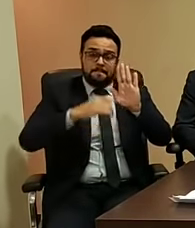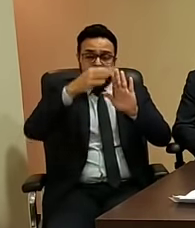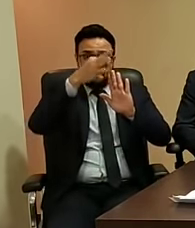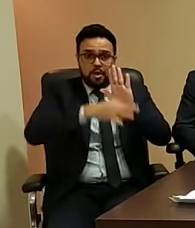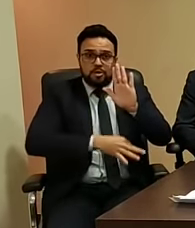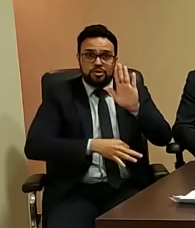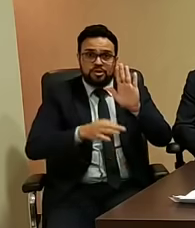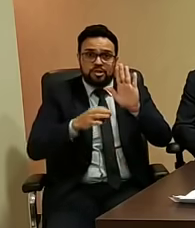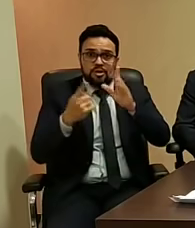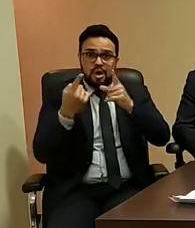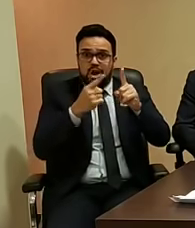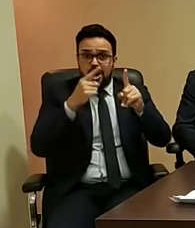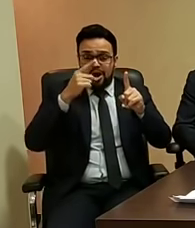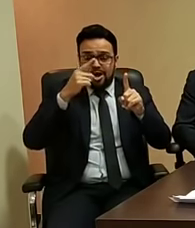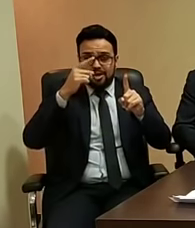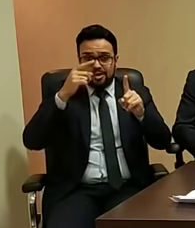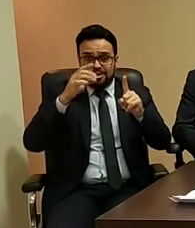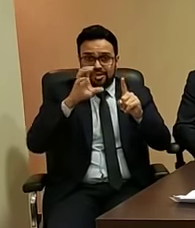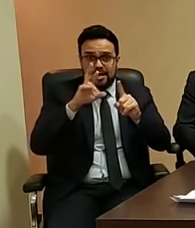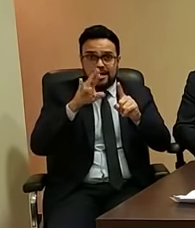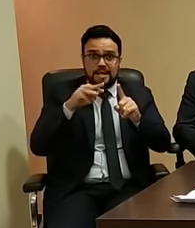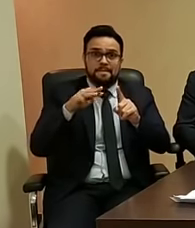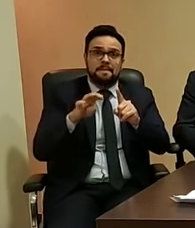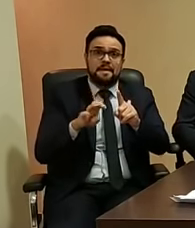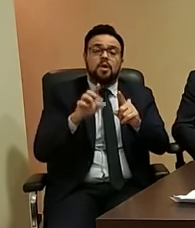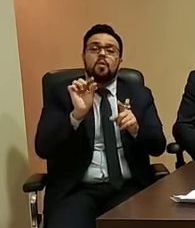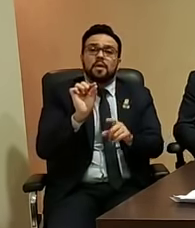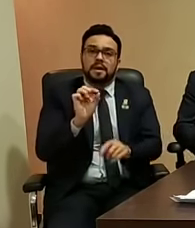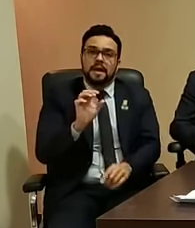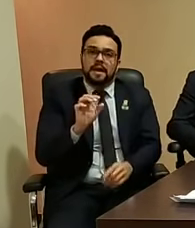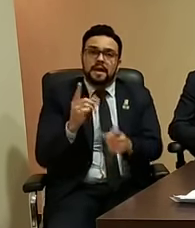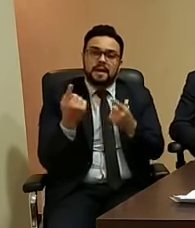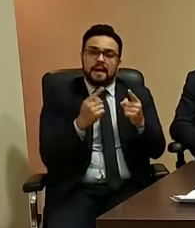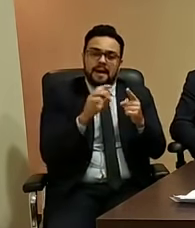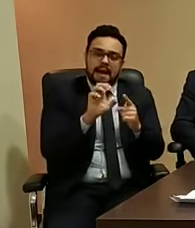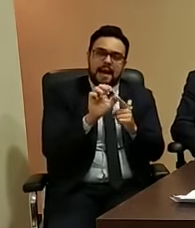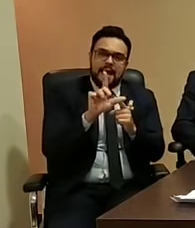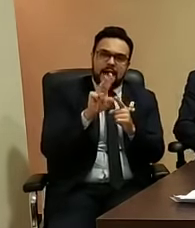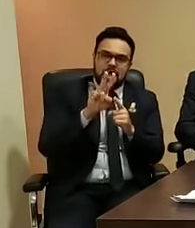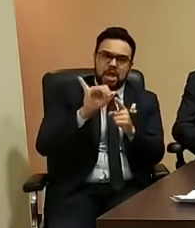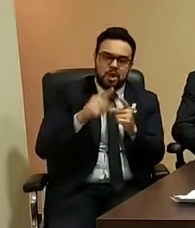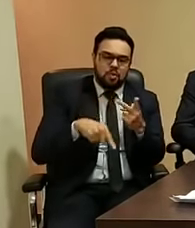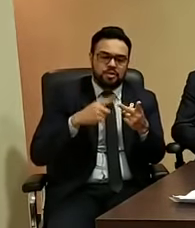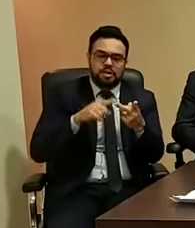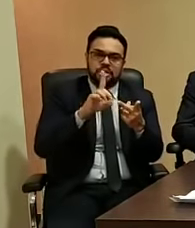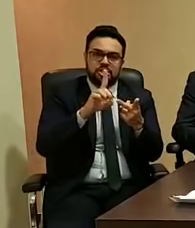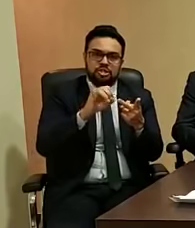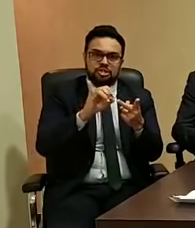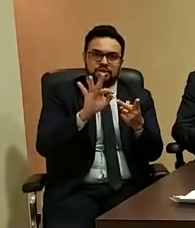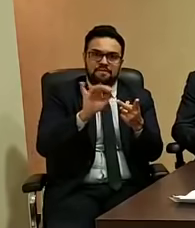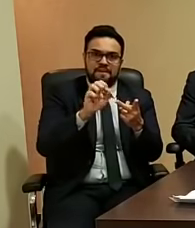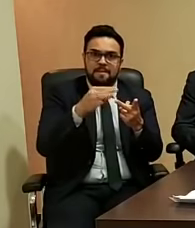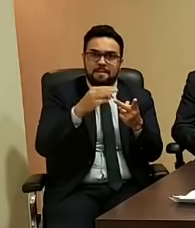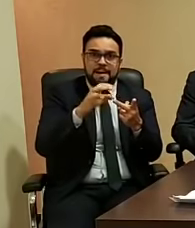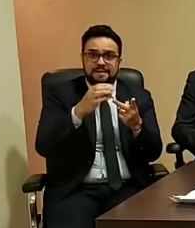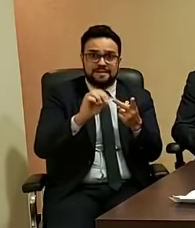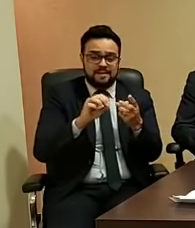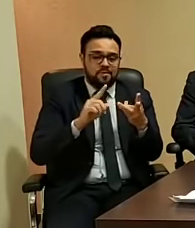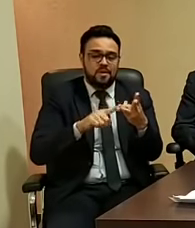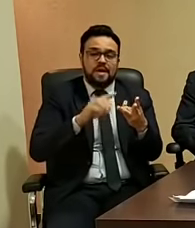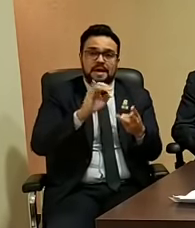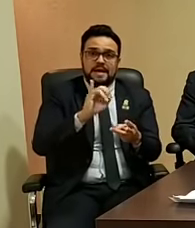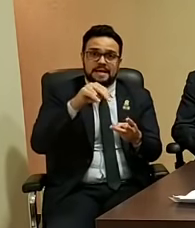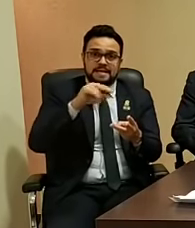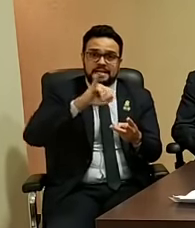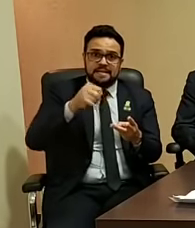para quem cometeu o crime de calúnia, difamação e injúria nas mídias sociais. Imagina o inferno que vai ser, né? Tá certo?